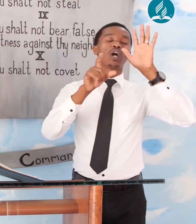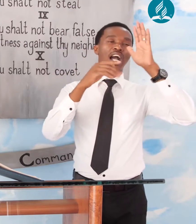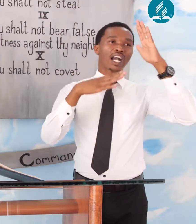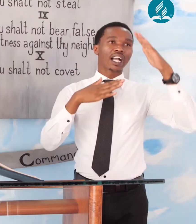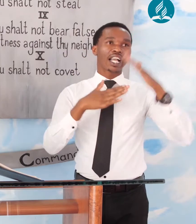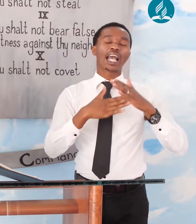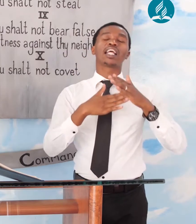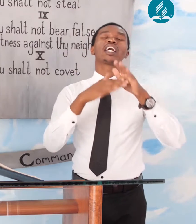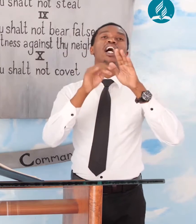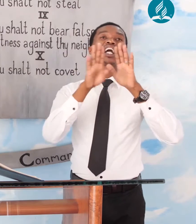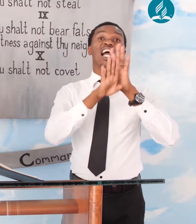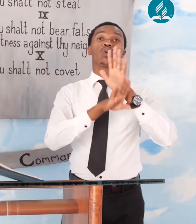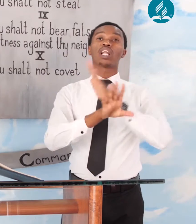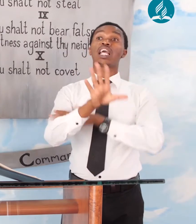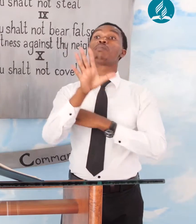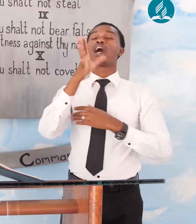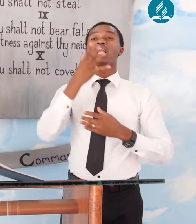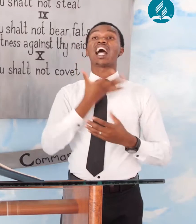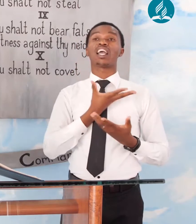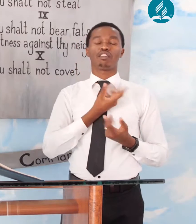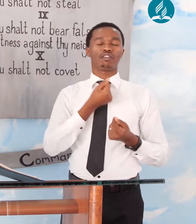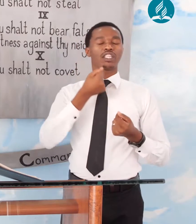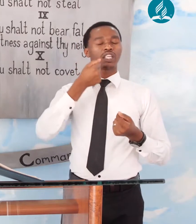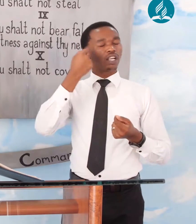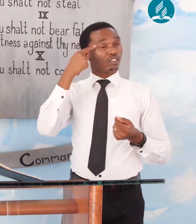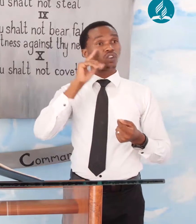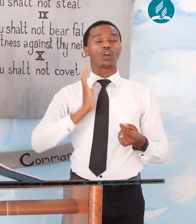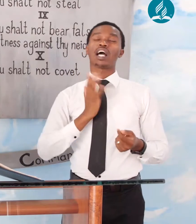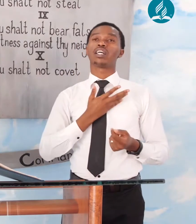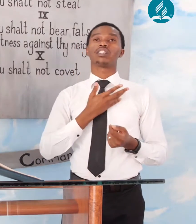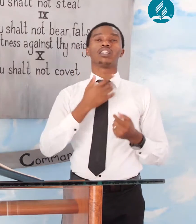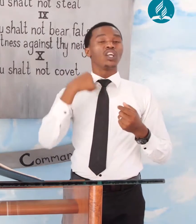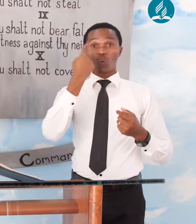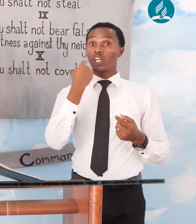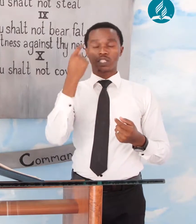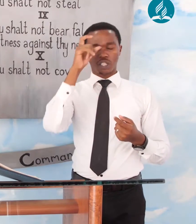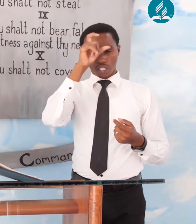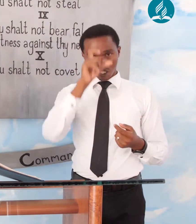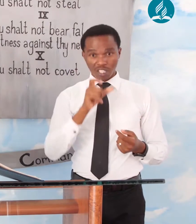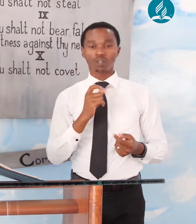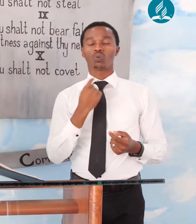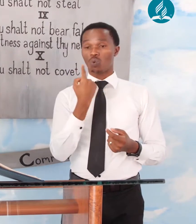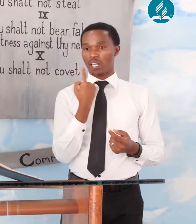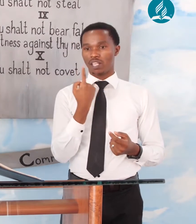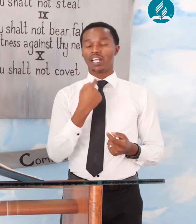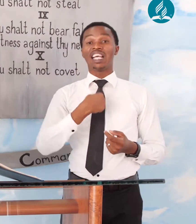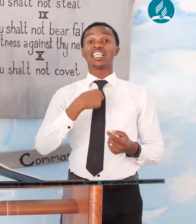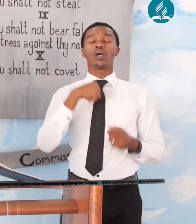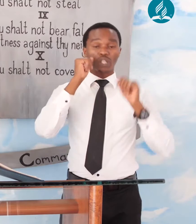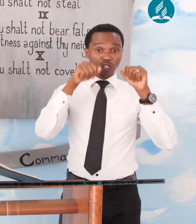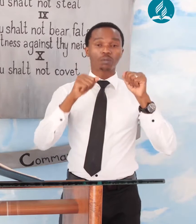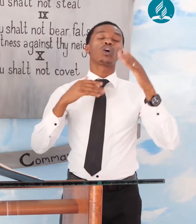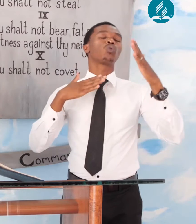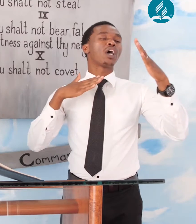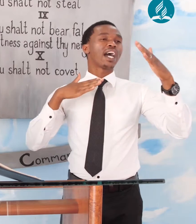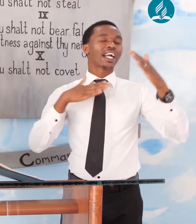umugambi Imana igufitiye keretse wowe wenyine ni ukuvuga ngo njye njyenyine ni njyewe ushobora